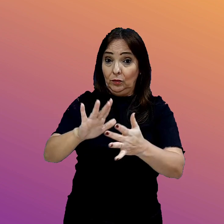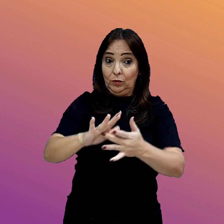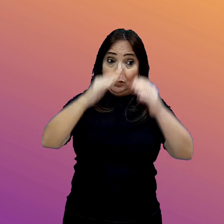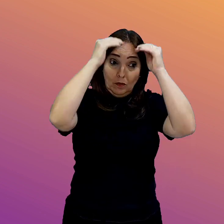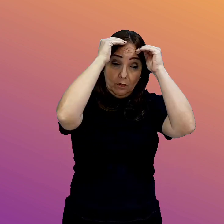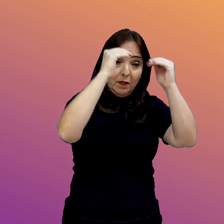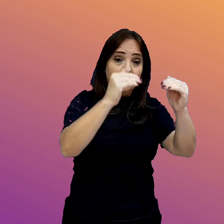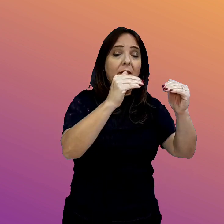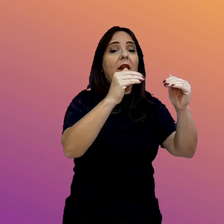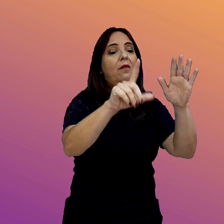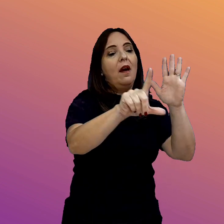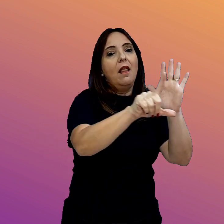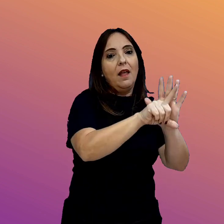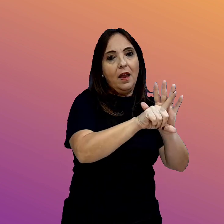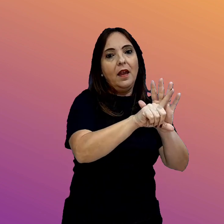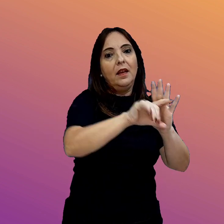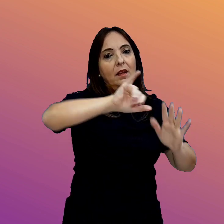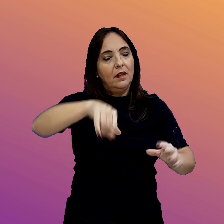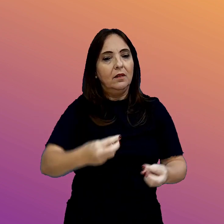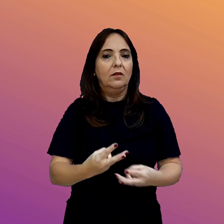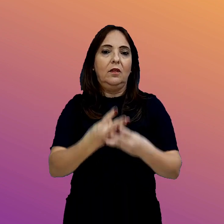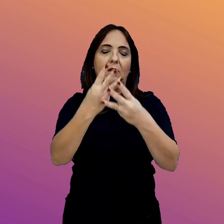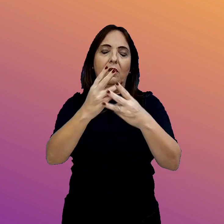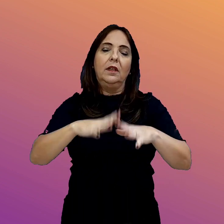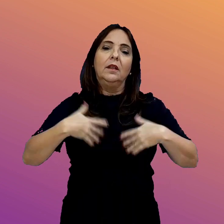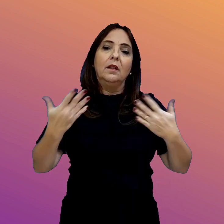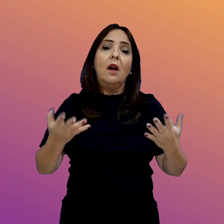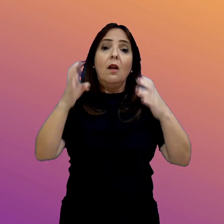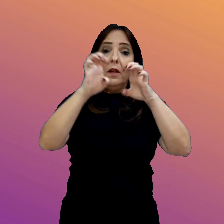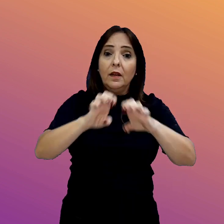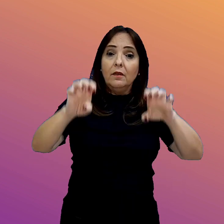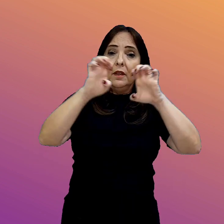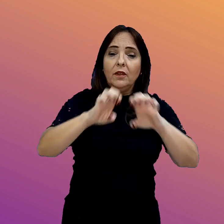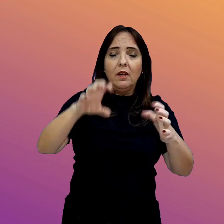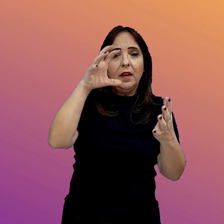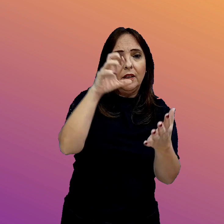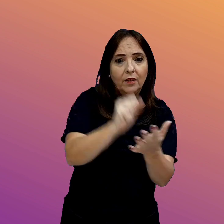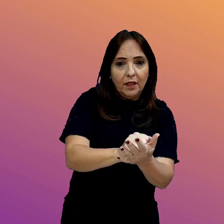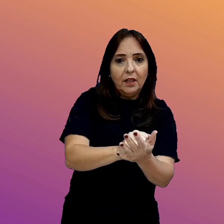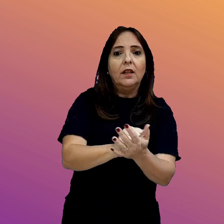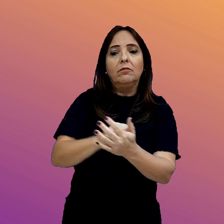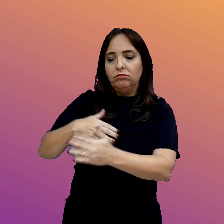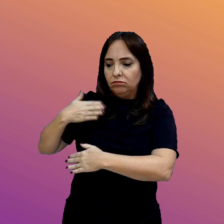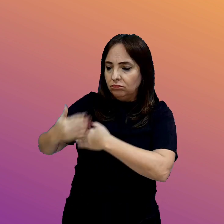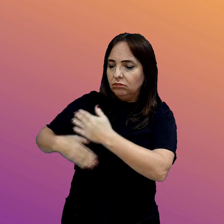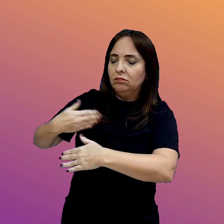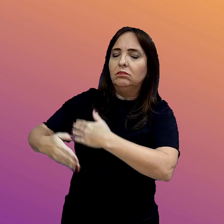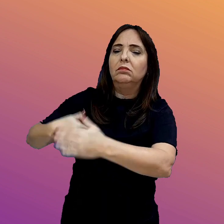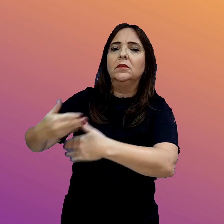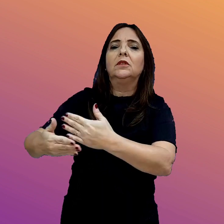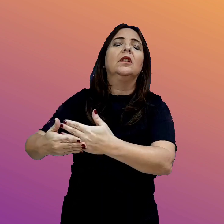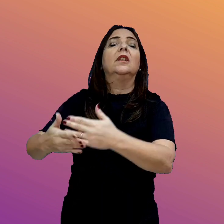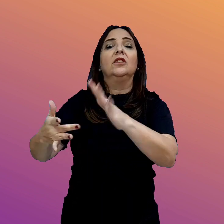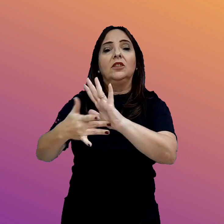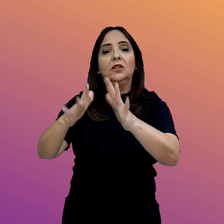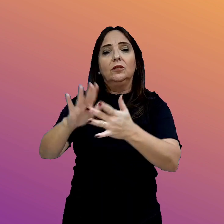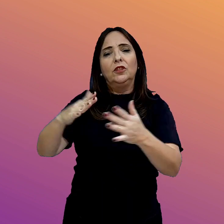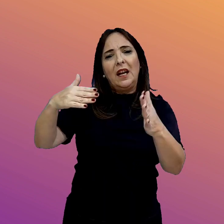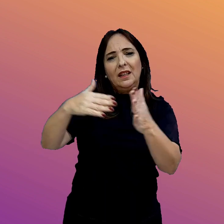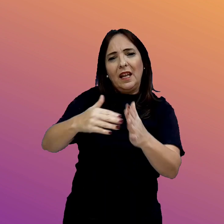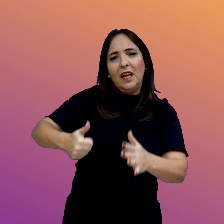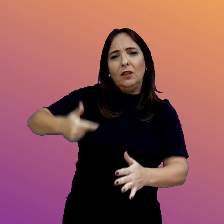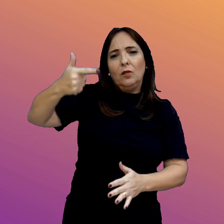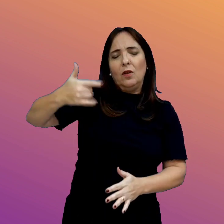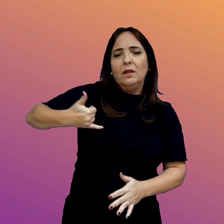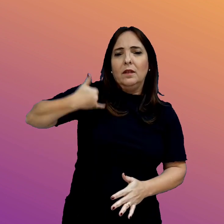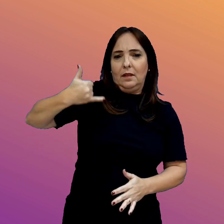os evangelhos registram a trajetória de Jesus desde o seu nascimento até os 12 anos aproximadamente, quando ele foi apresentado